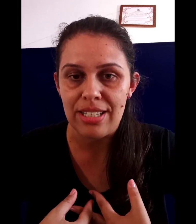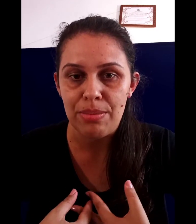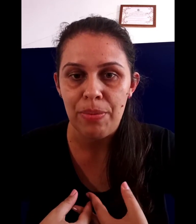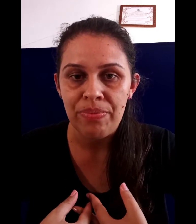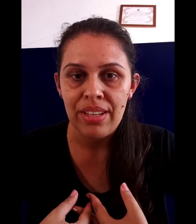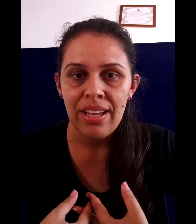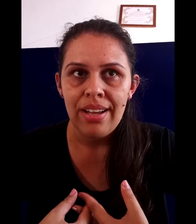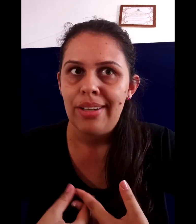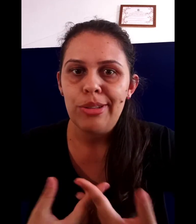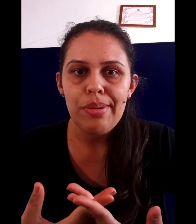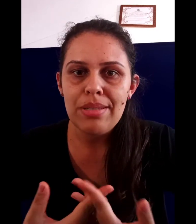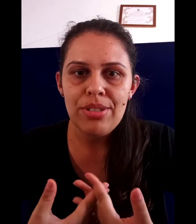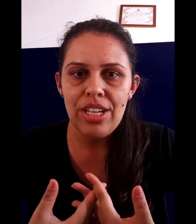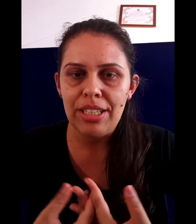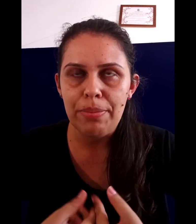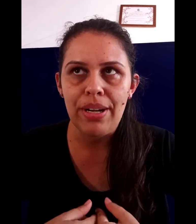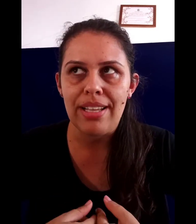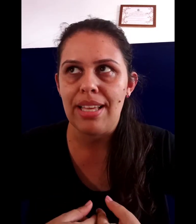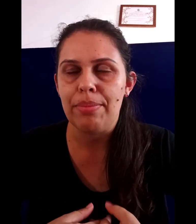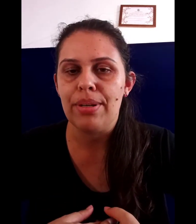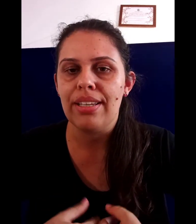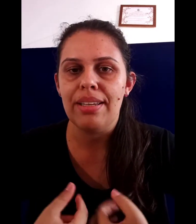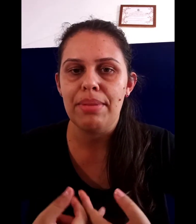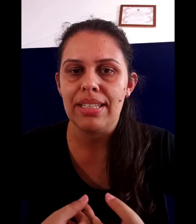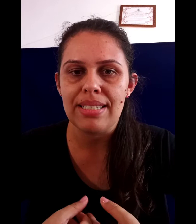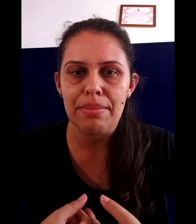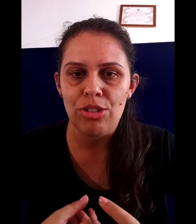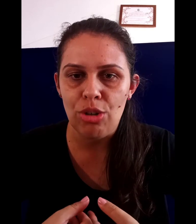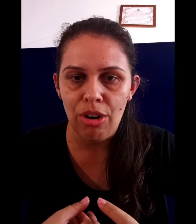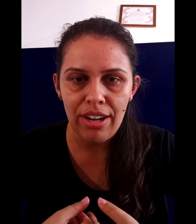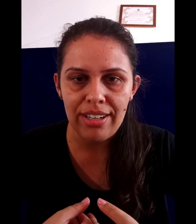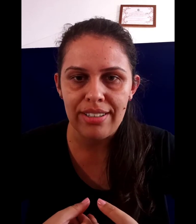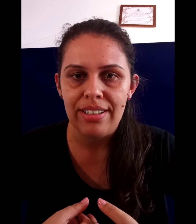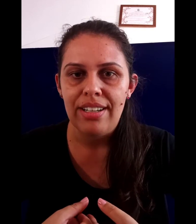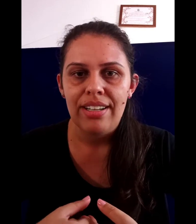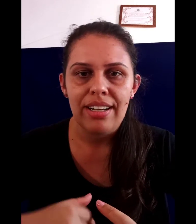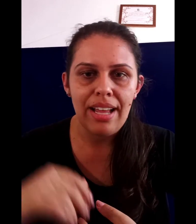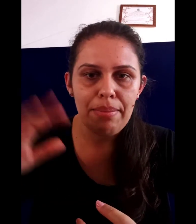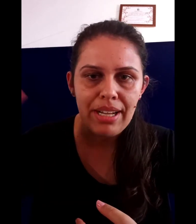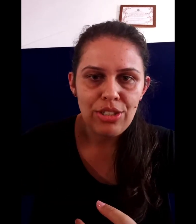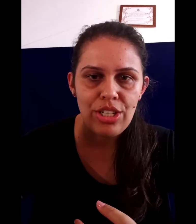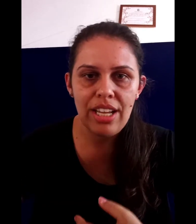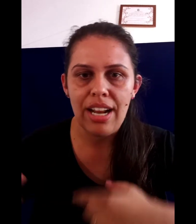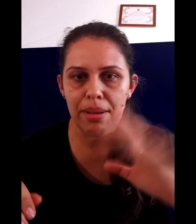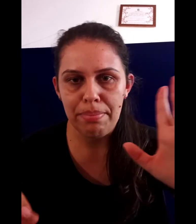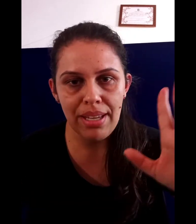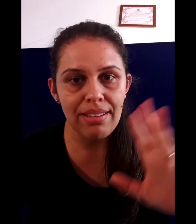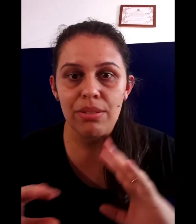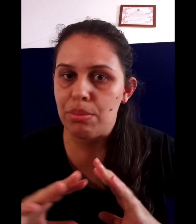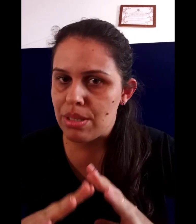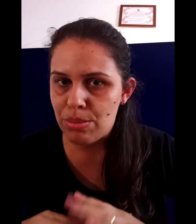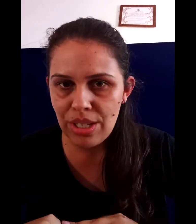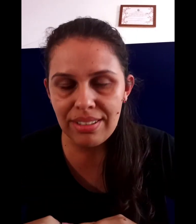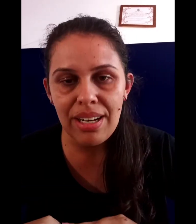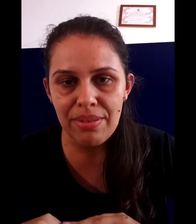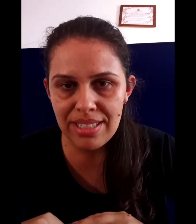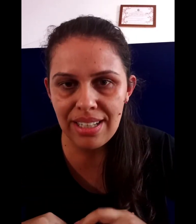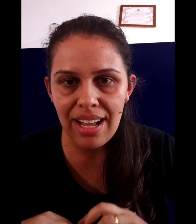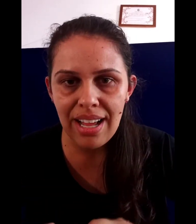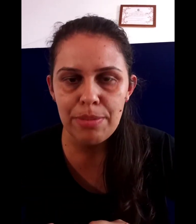regionalismo. Do mesmo jeito que, por exemplo, aqui em Minas é mandioca, lá macaxeira, aipim, do mesmo jeito tem língua de sinais. Por